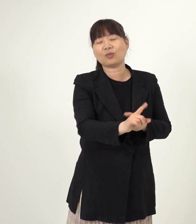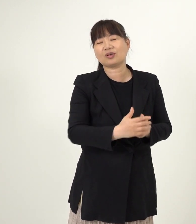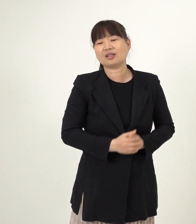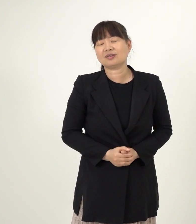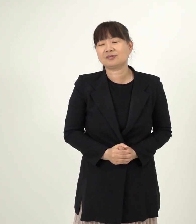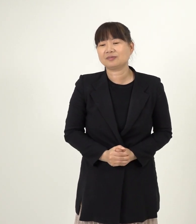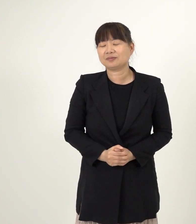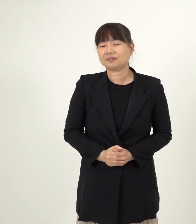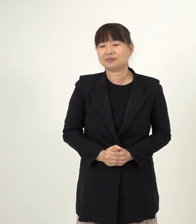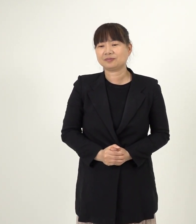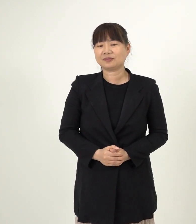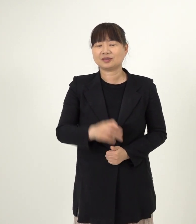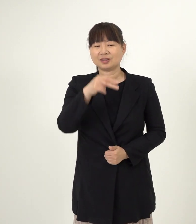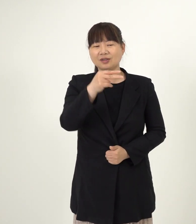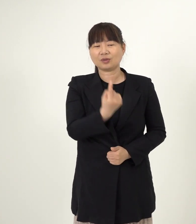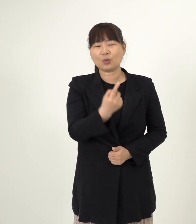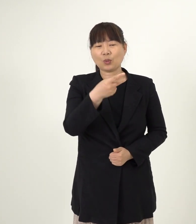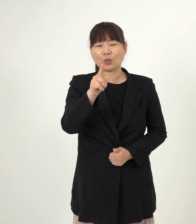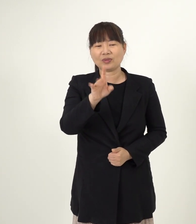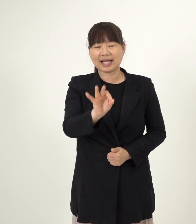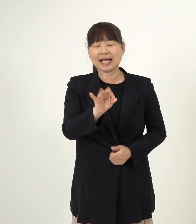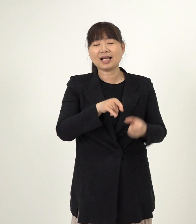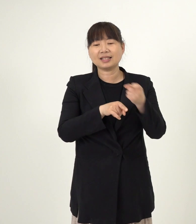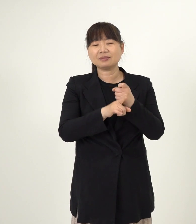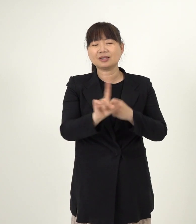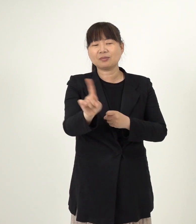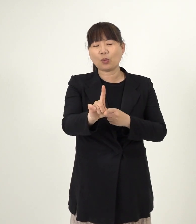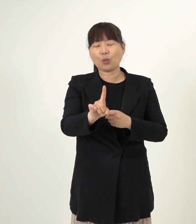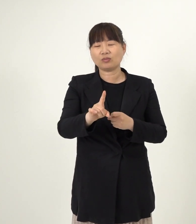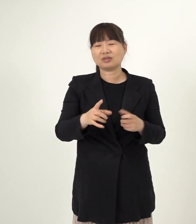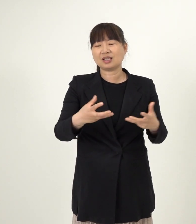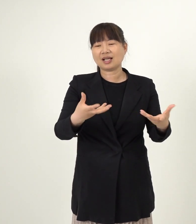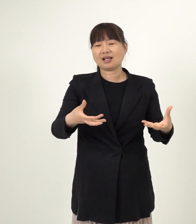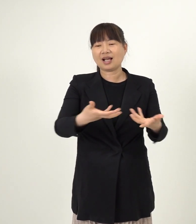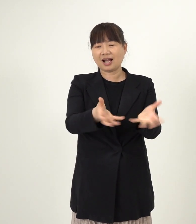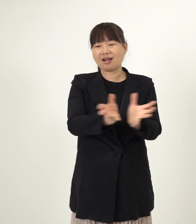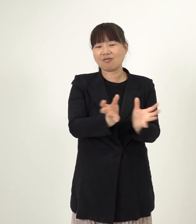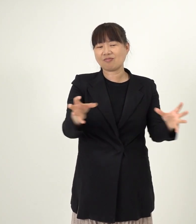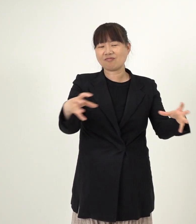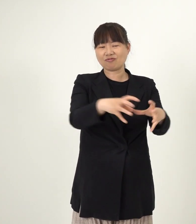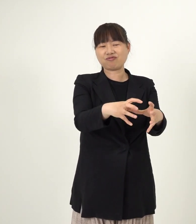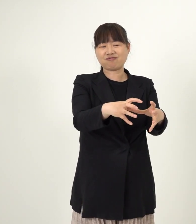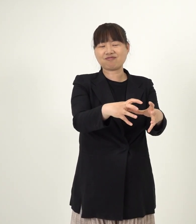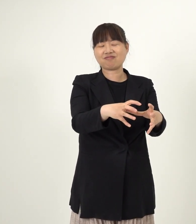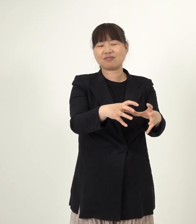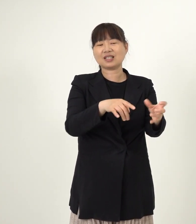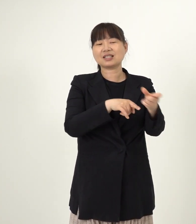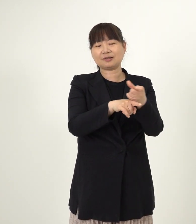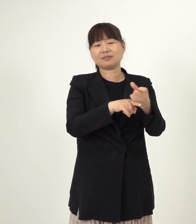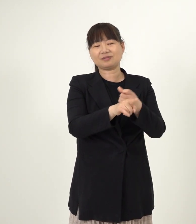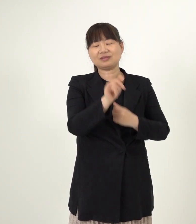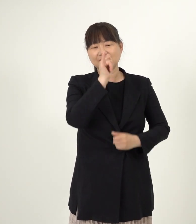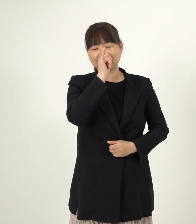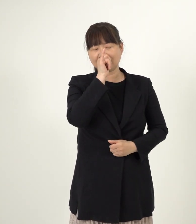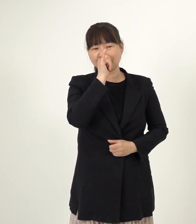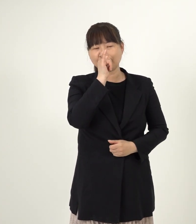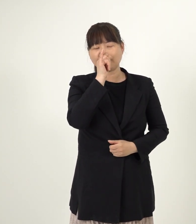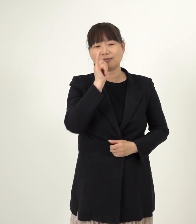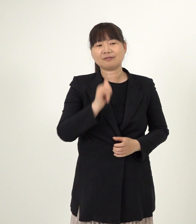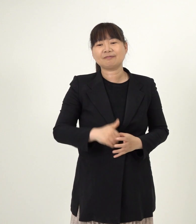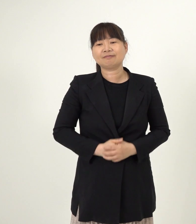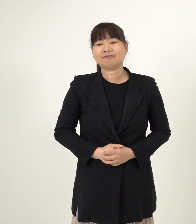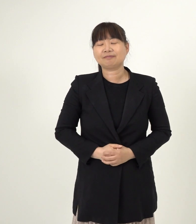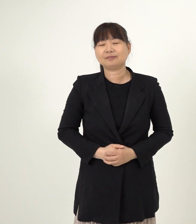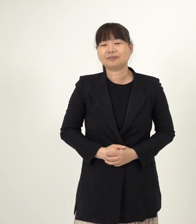함께하는 존재, 이 도당이라는 말은 무슨 뜻인가 하면 패거리. 너도 그 일행 중에 너도